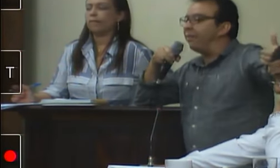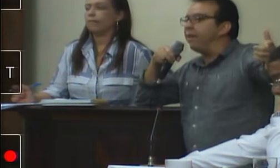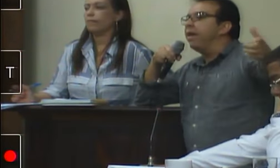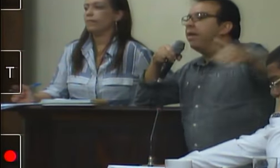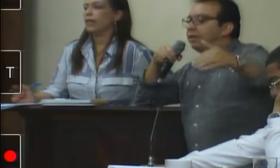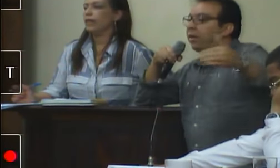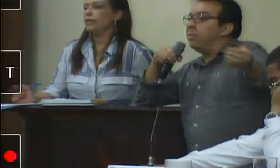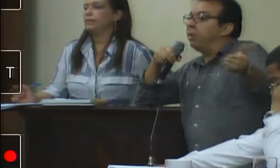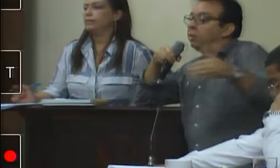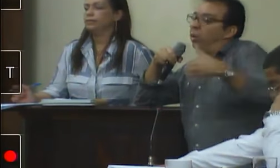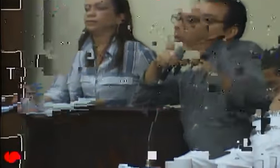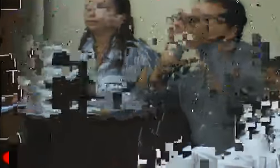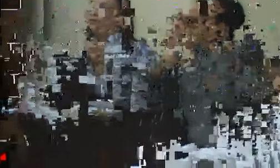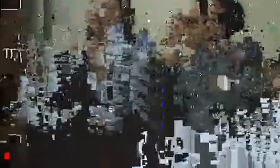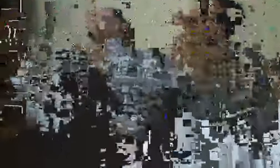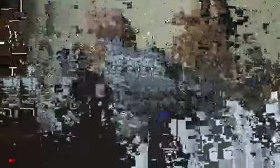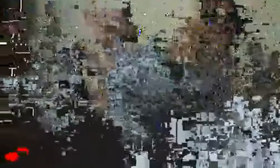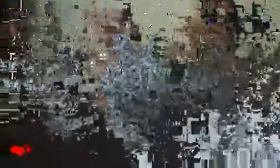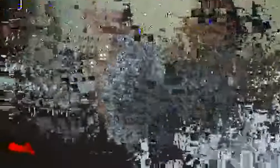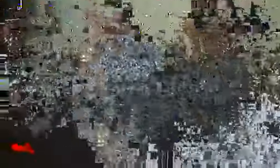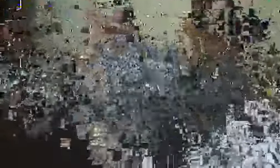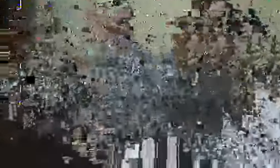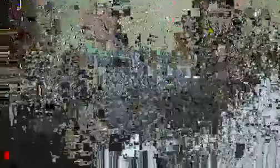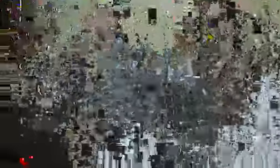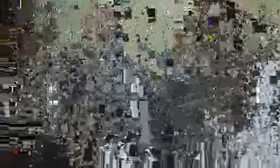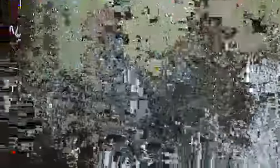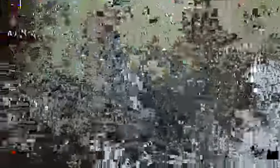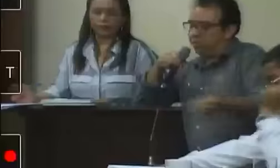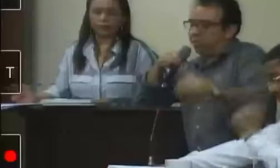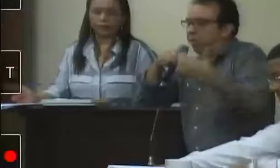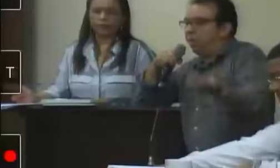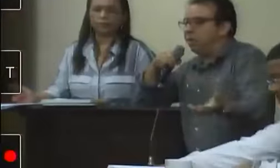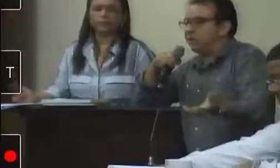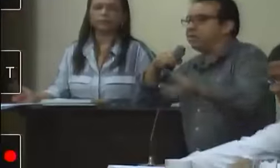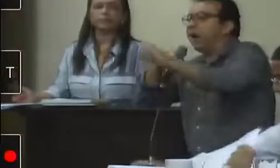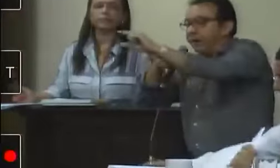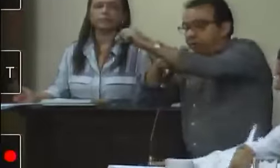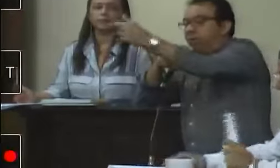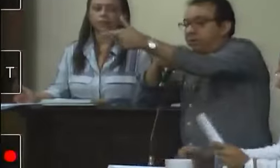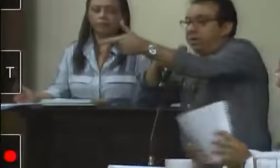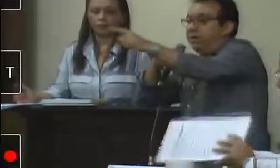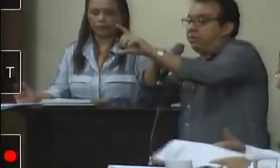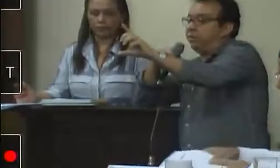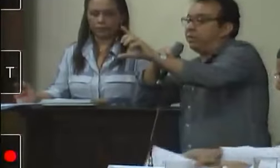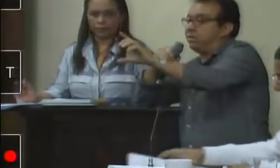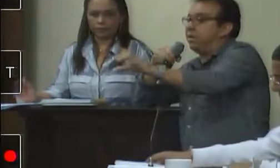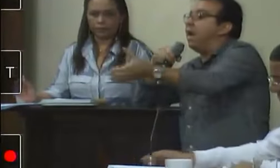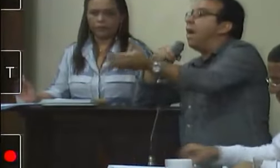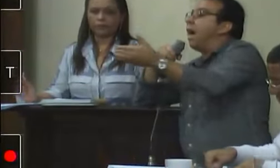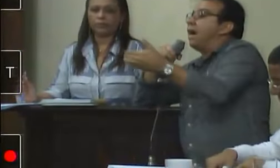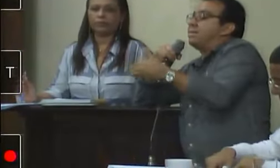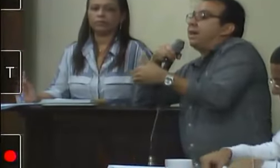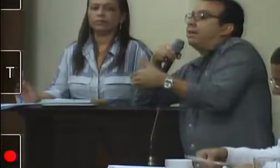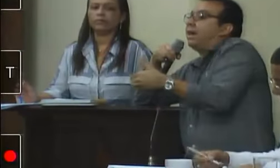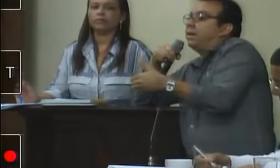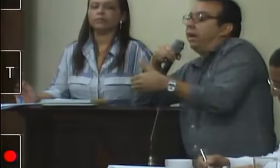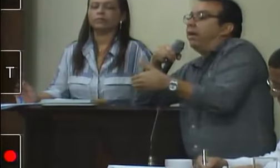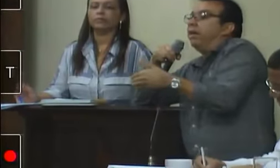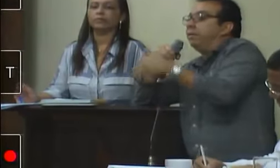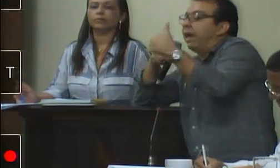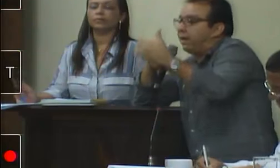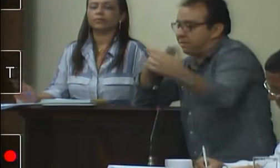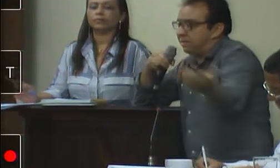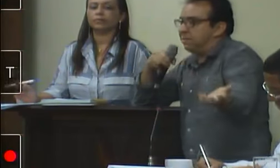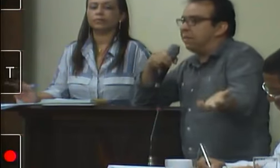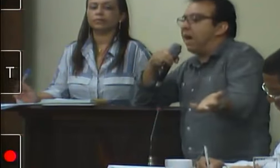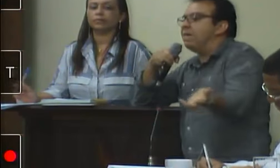habilitar. Então ele mandou, né, para a gente algumas propostas, aí que volto a dizer, questão financeira. A secretaria